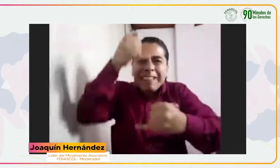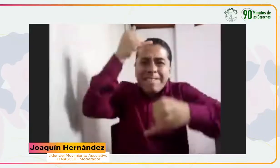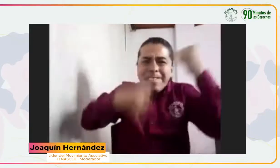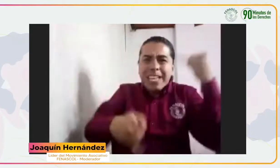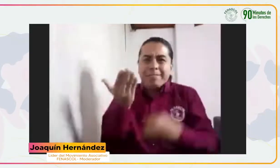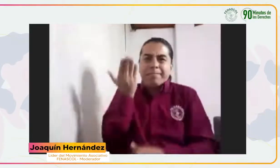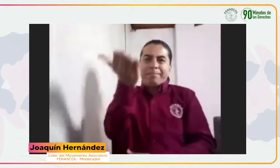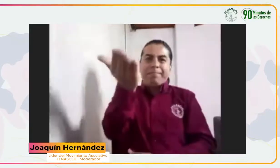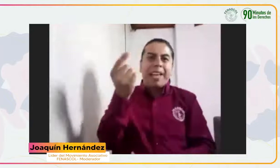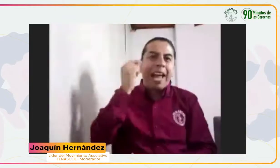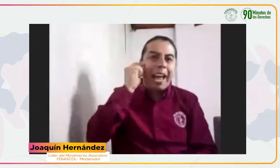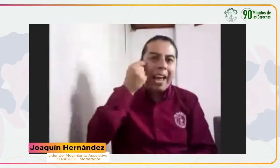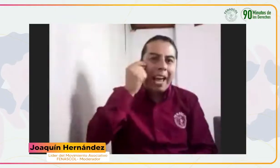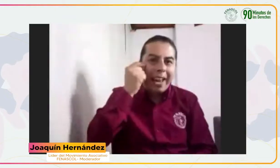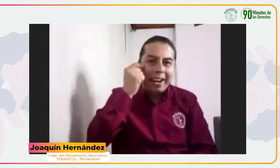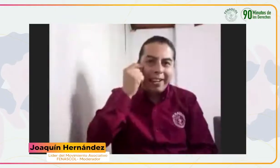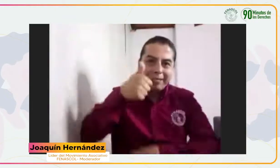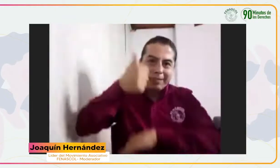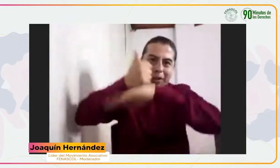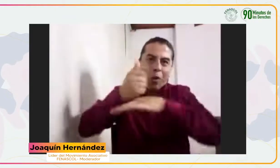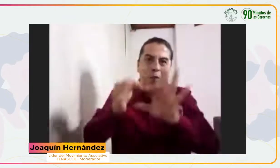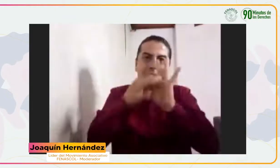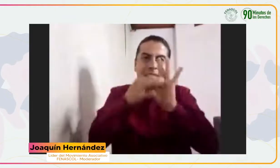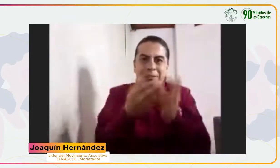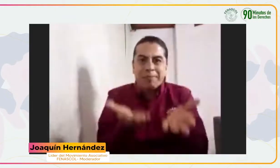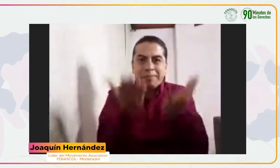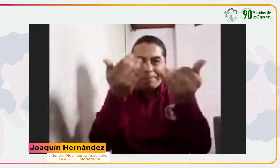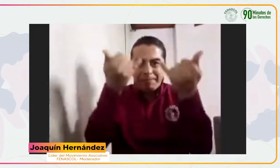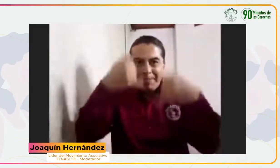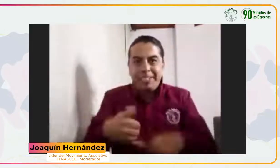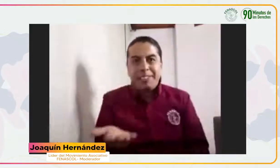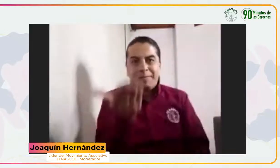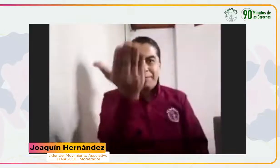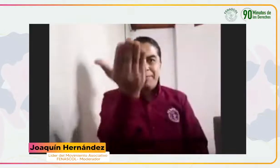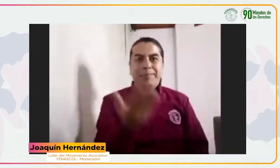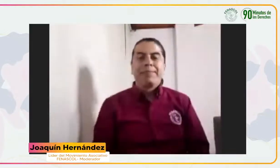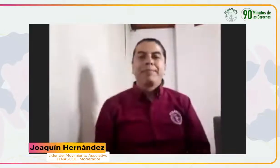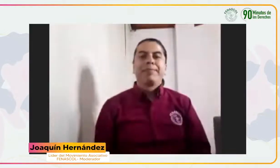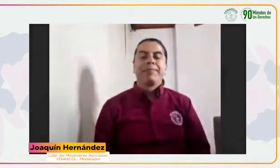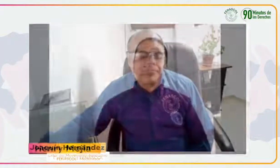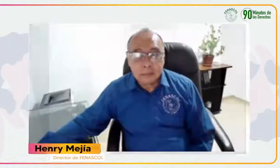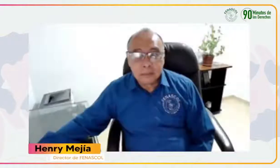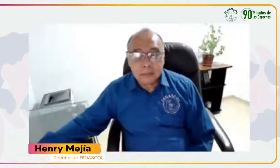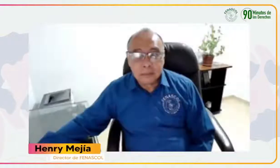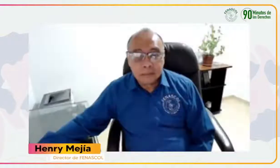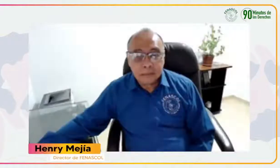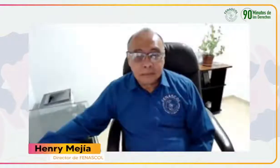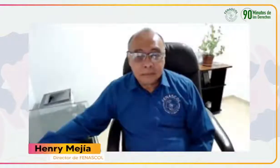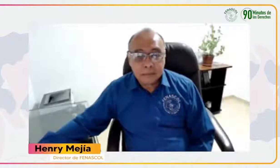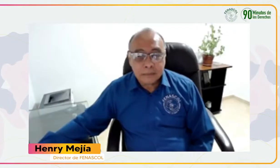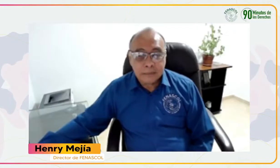fortalecerse. Muchísimas gracias. Yo solamente quiero dar paso a Henry como director de FENASCOL para ya